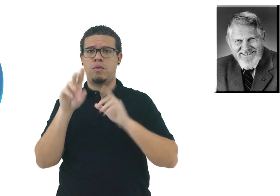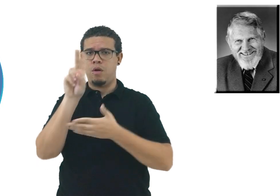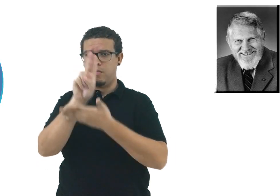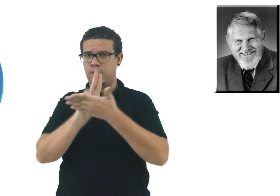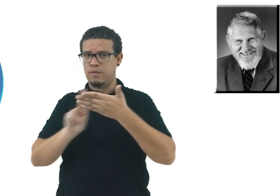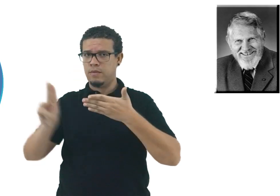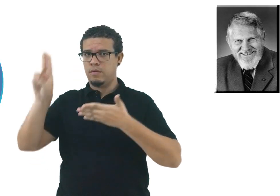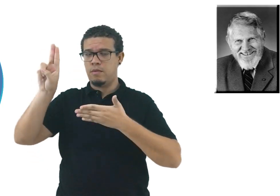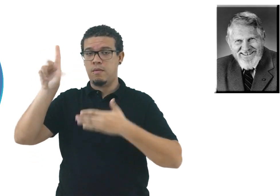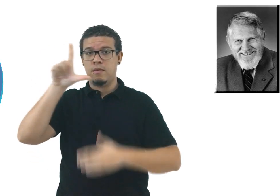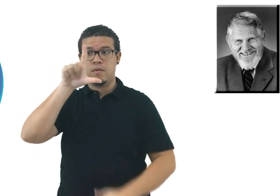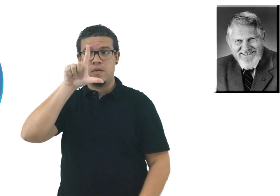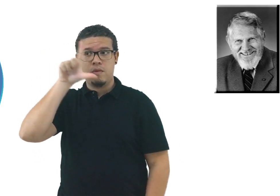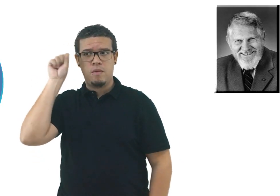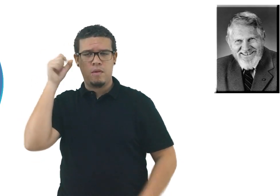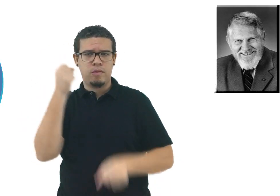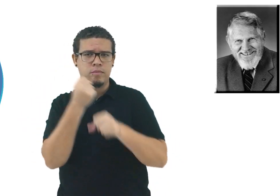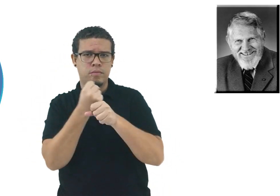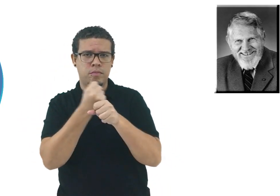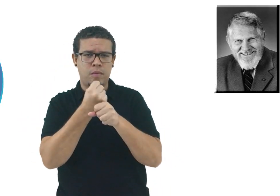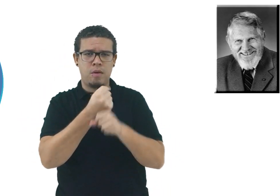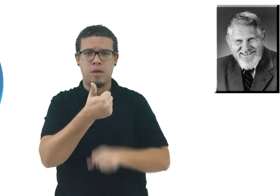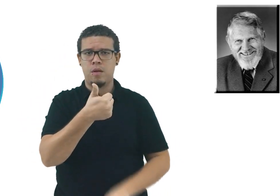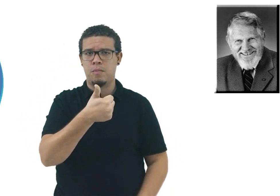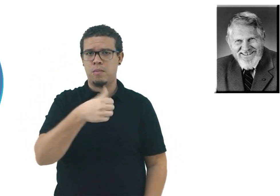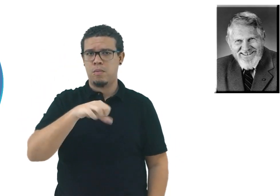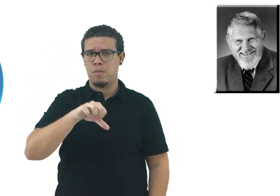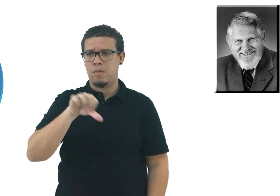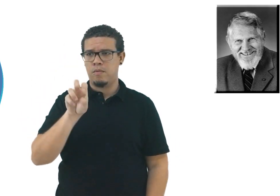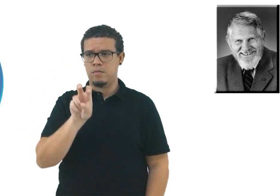Trabalhou na Universidade Gallaudet dos anos de